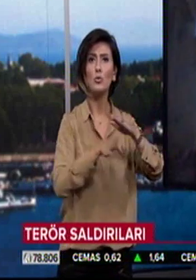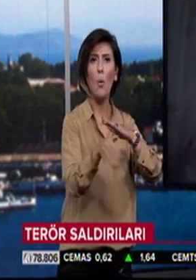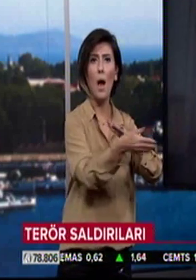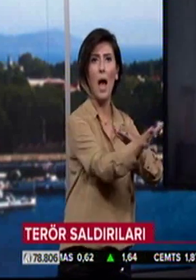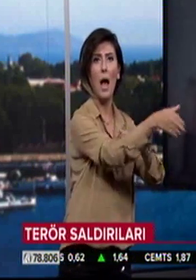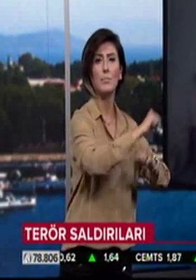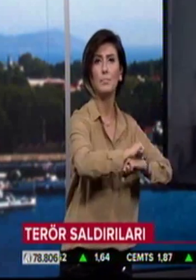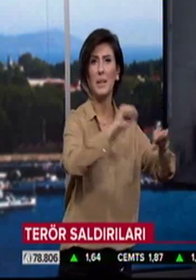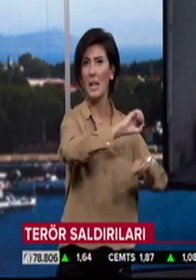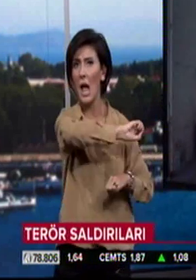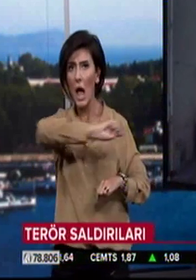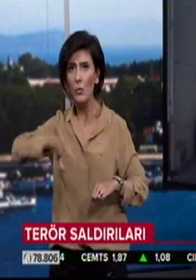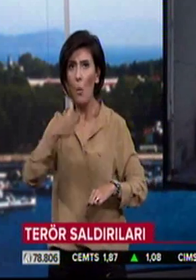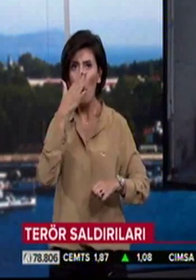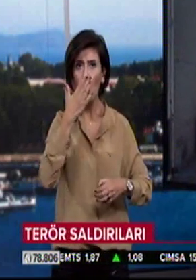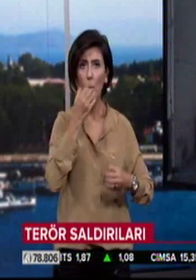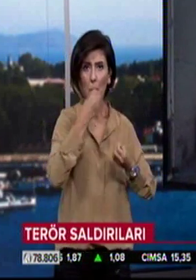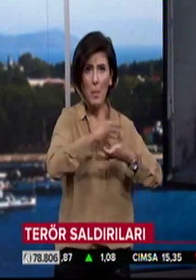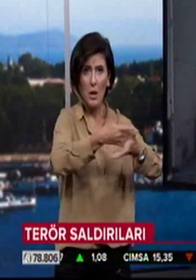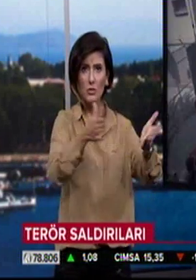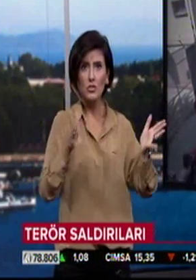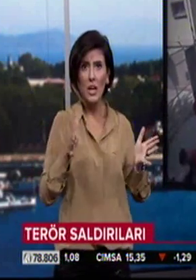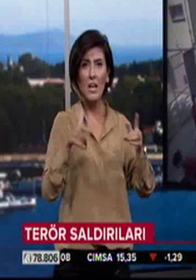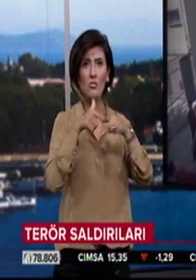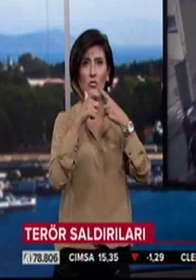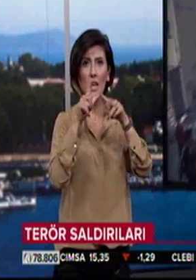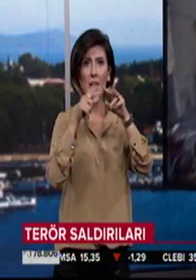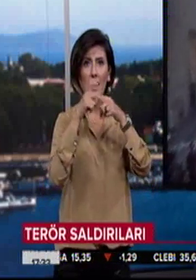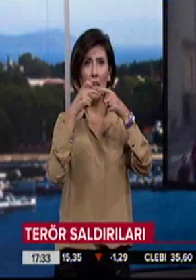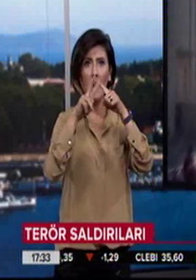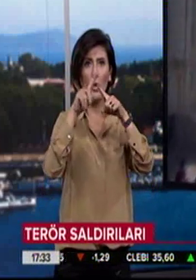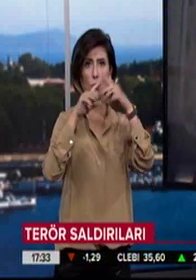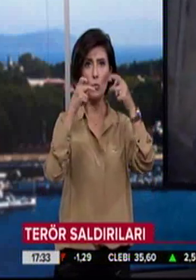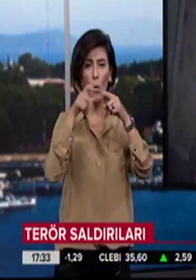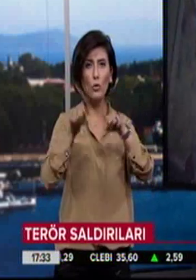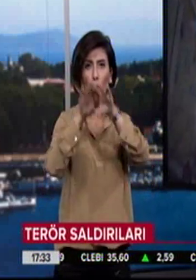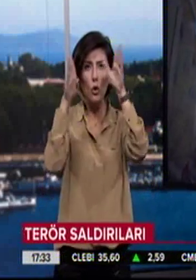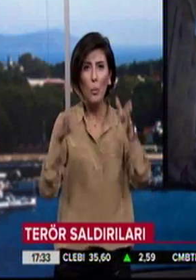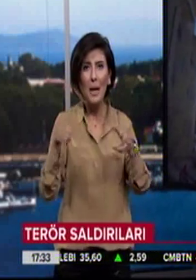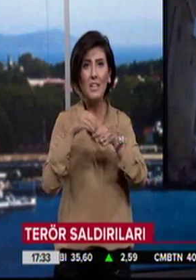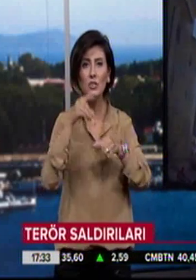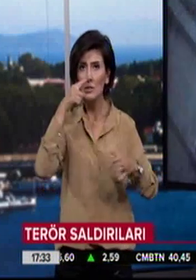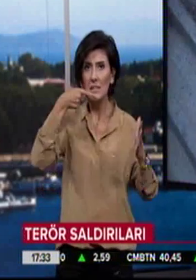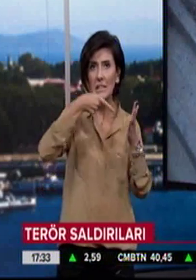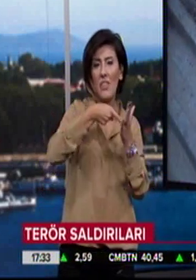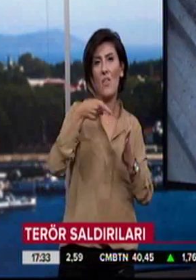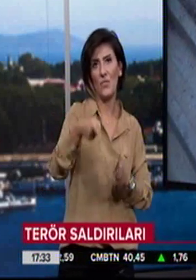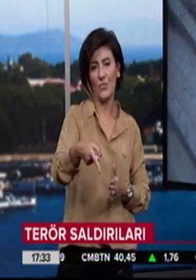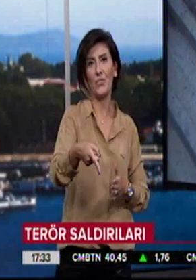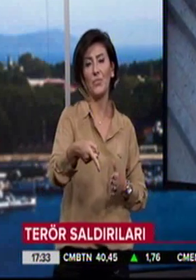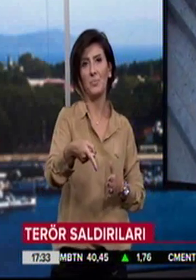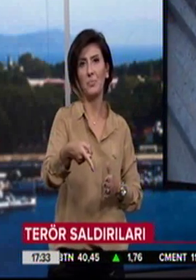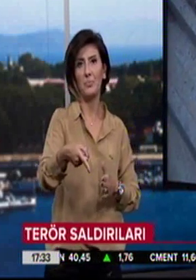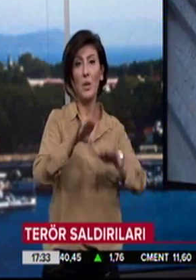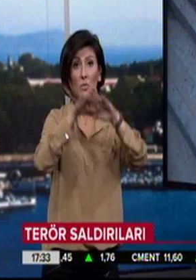atılan patlayıcı okulun bahçesindeki jeneratörün bulunduğu kulübeye isabet etti. Kulübe